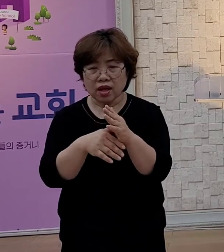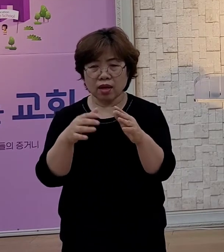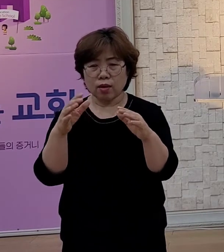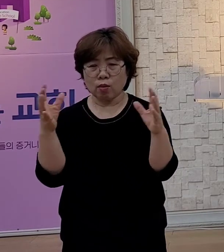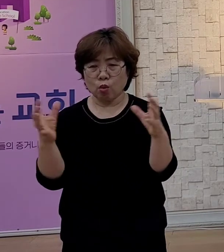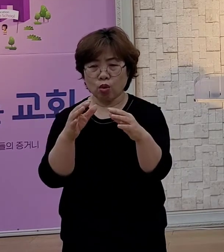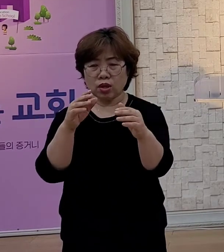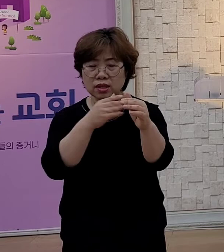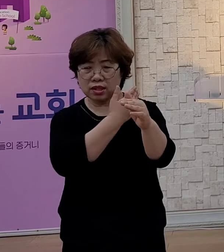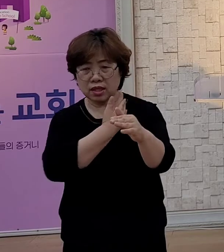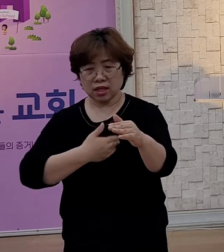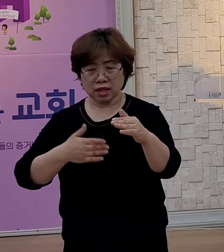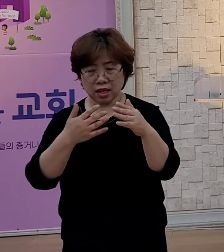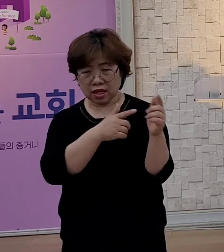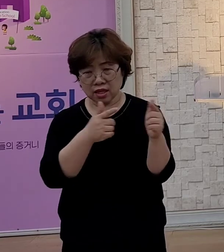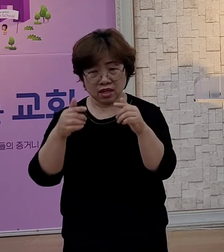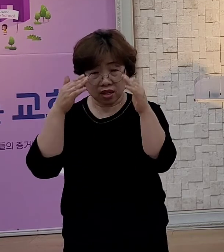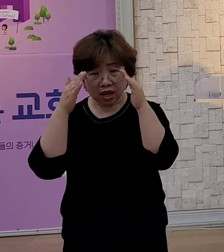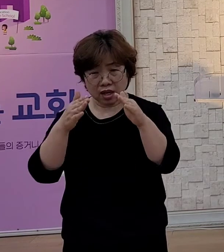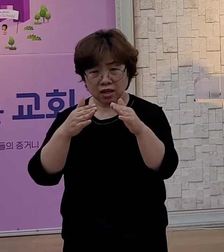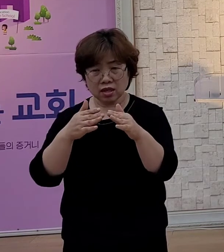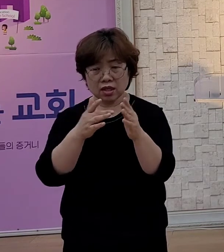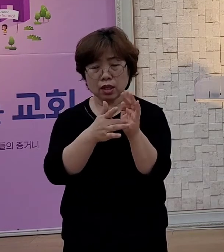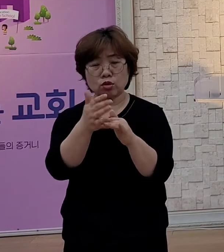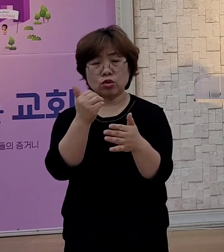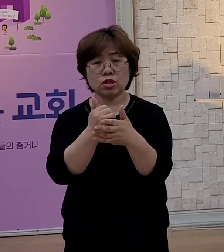있잖아요. 뭡니까?